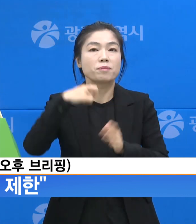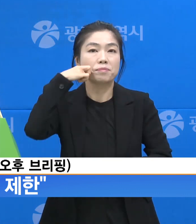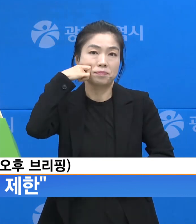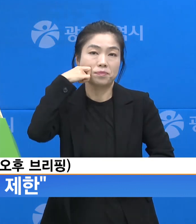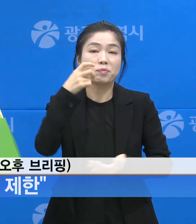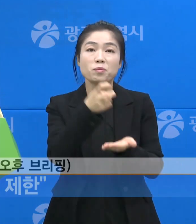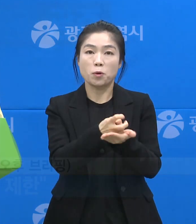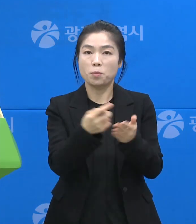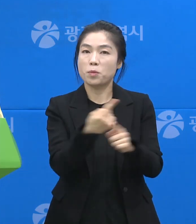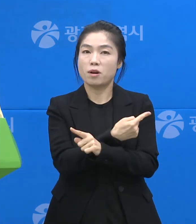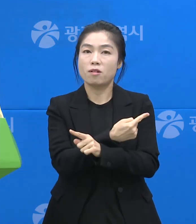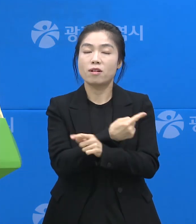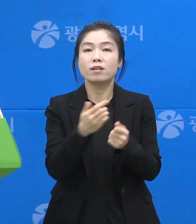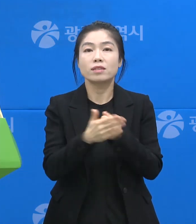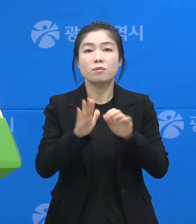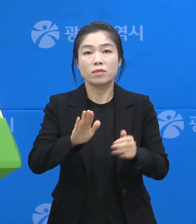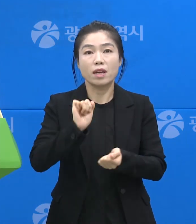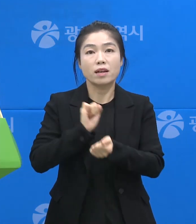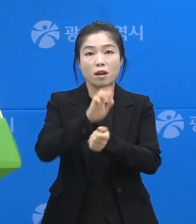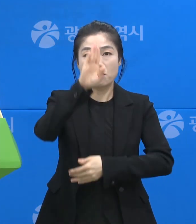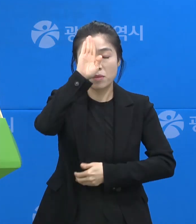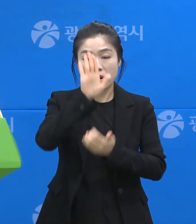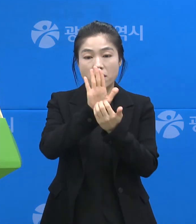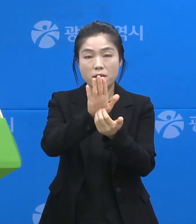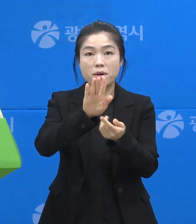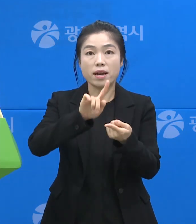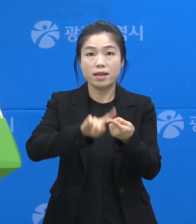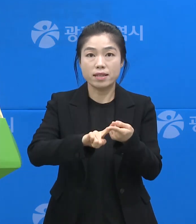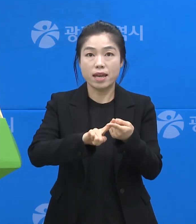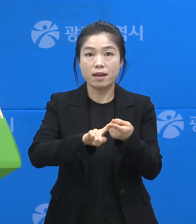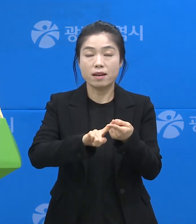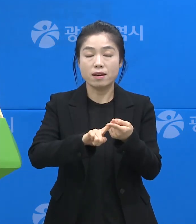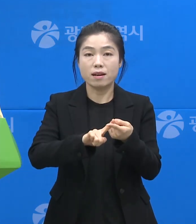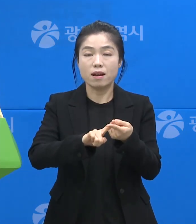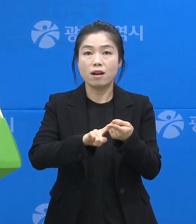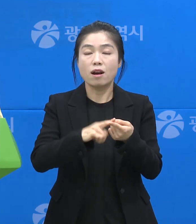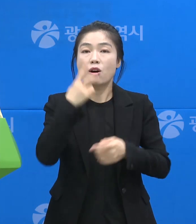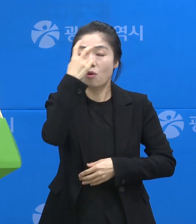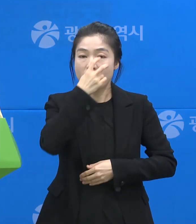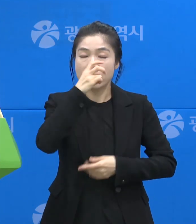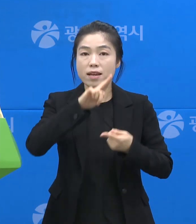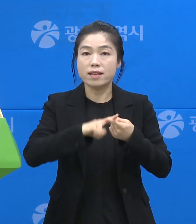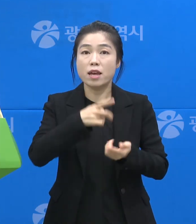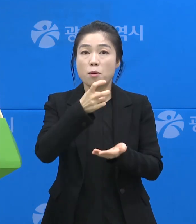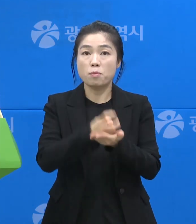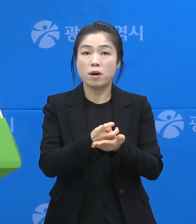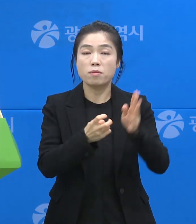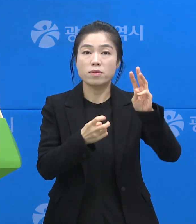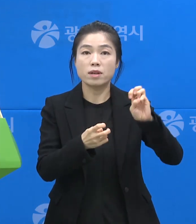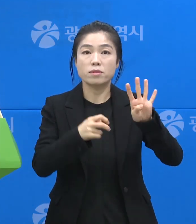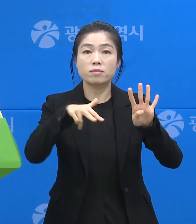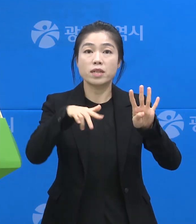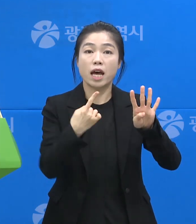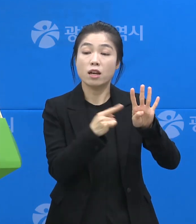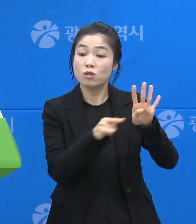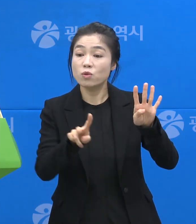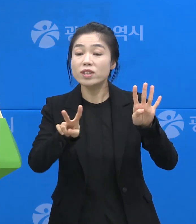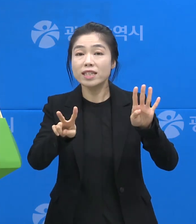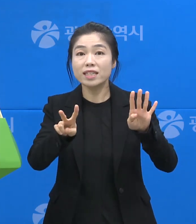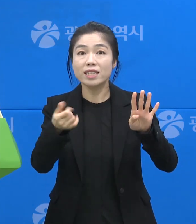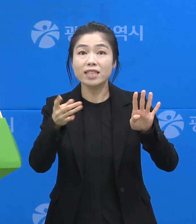없도록 돼 있습니다. 그래서 감염병 예방에 관한 예방 및 관리에 관한 법률 제34조